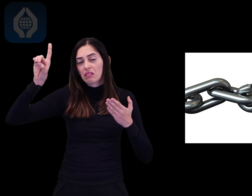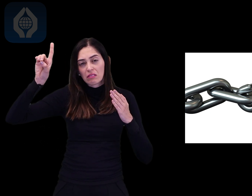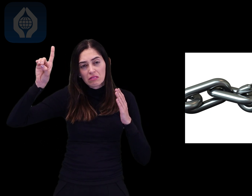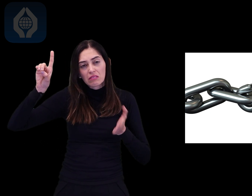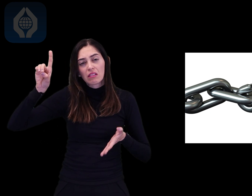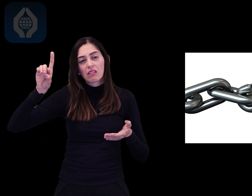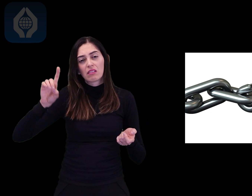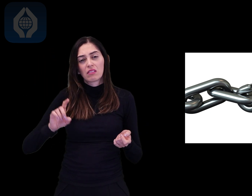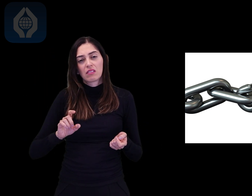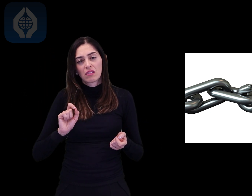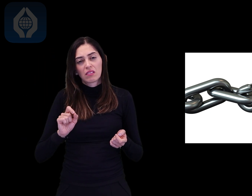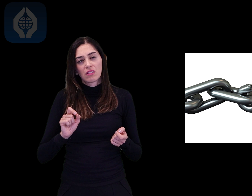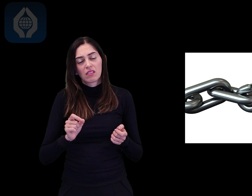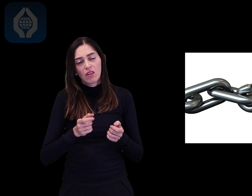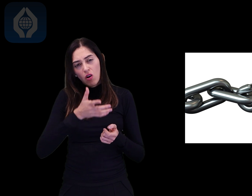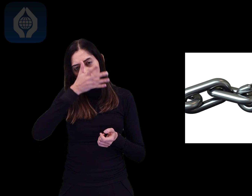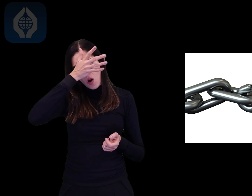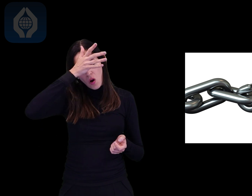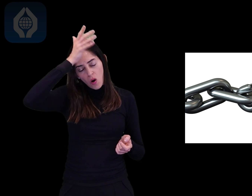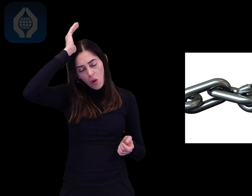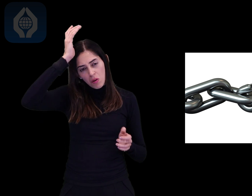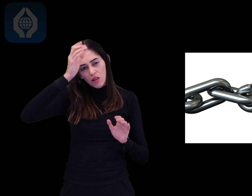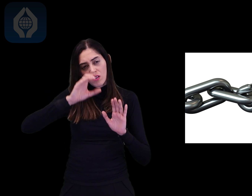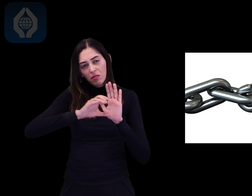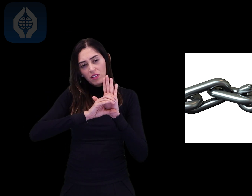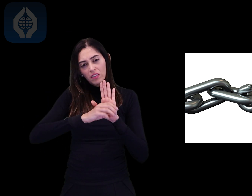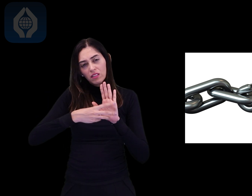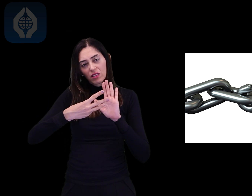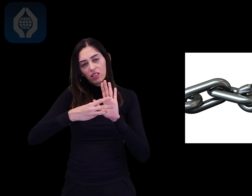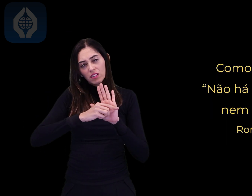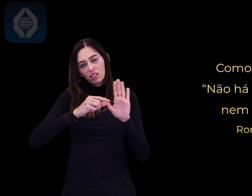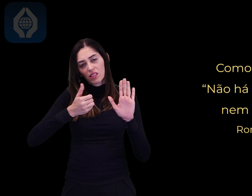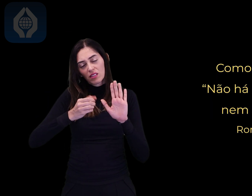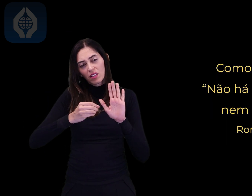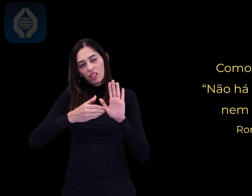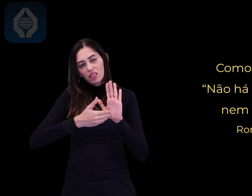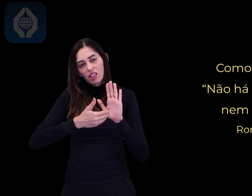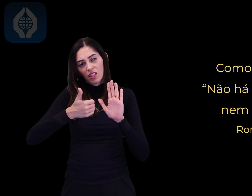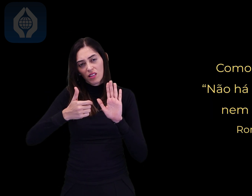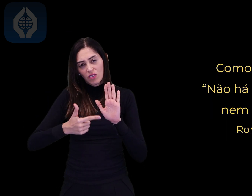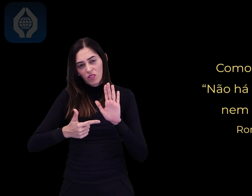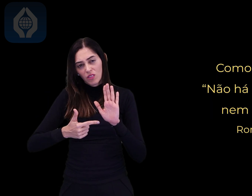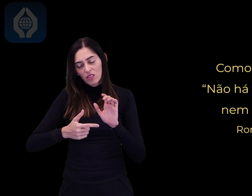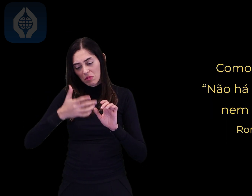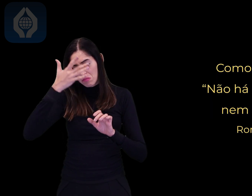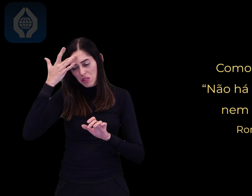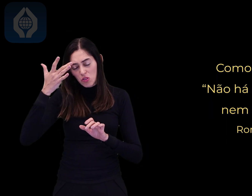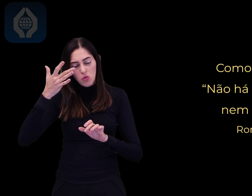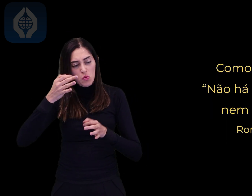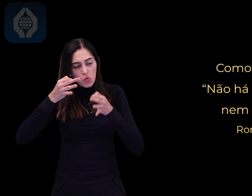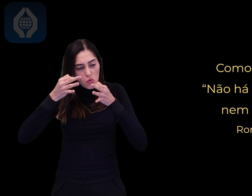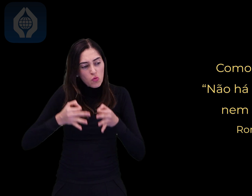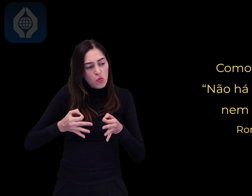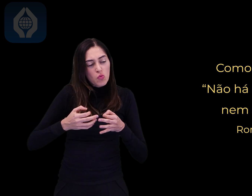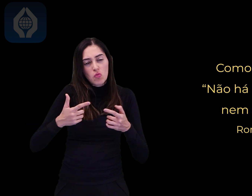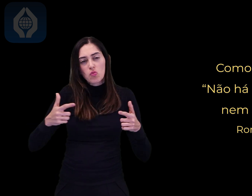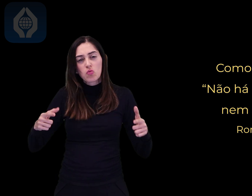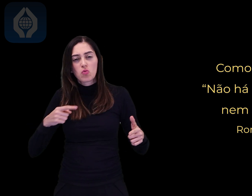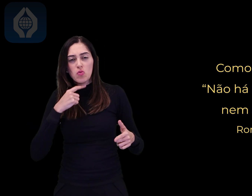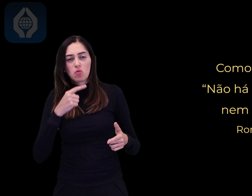pecadores, separados de Deus. Como está escrito em Romanos 3, de 10 a 12. Como está escrito, não há nenhum justo,